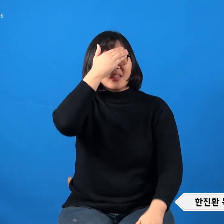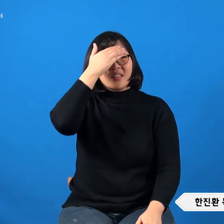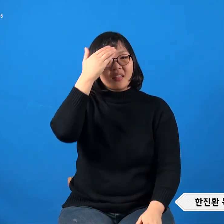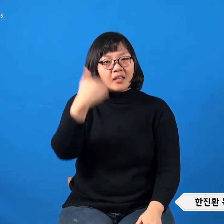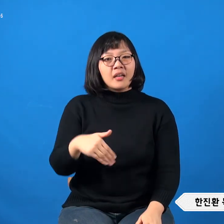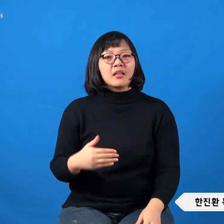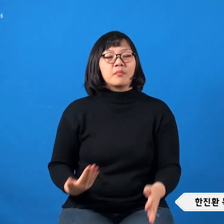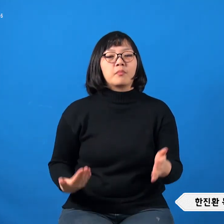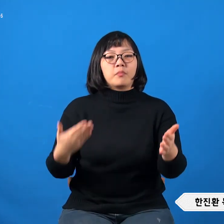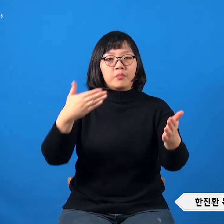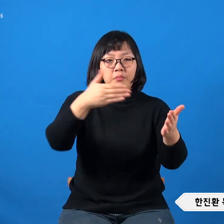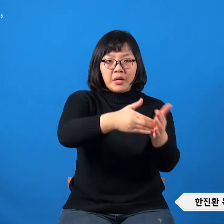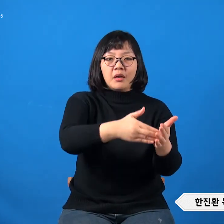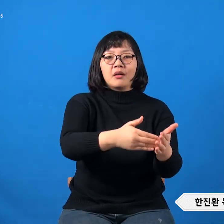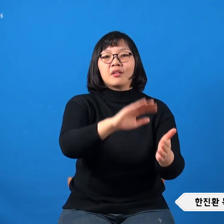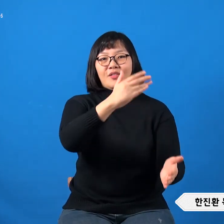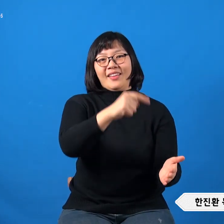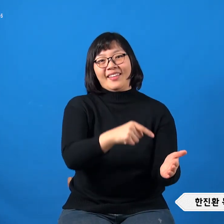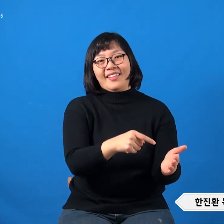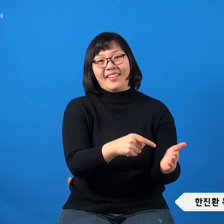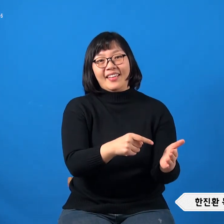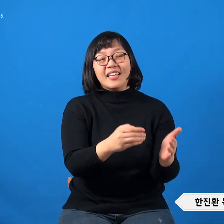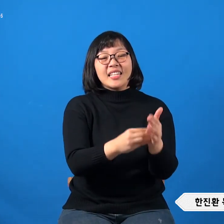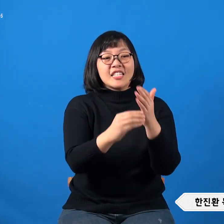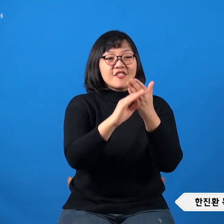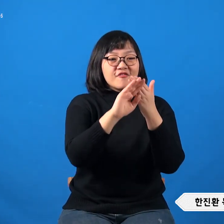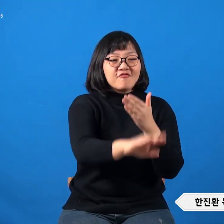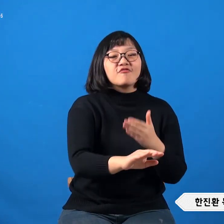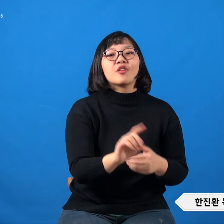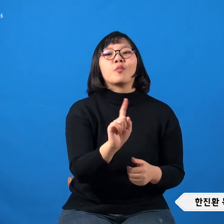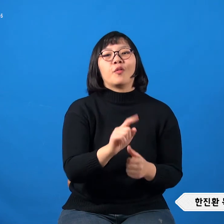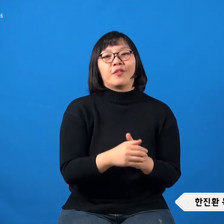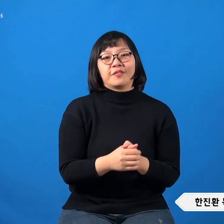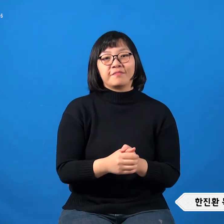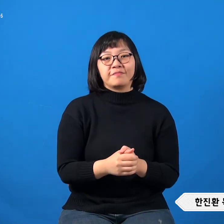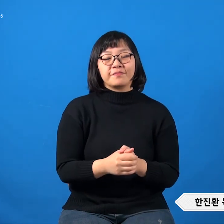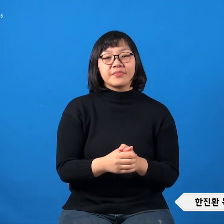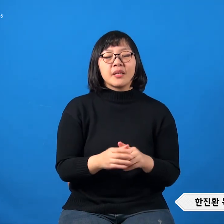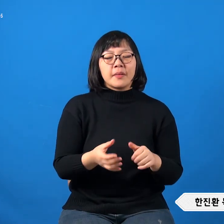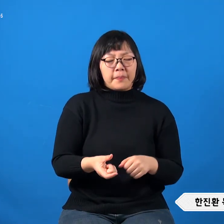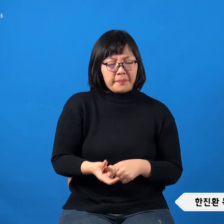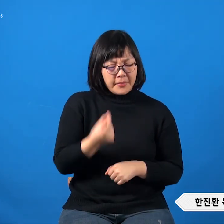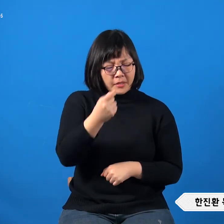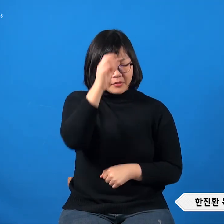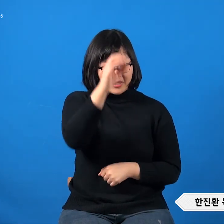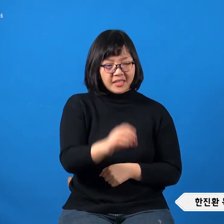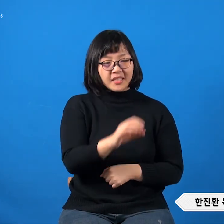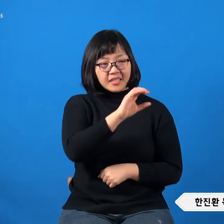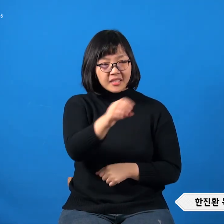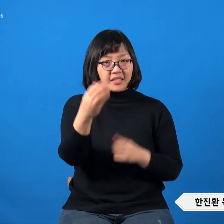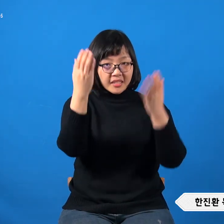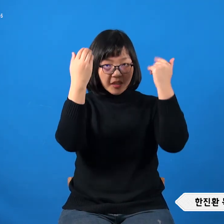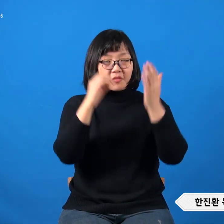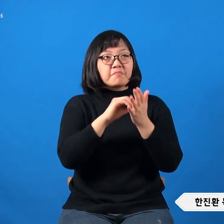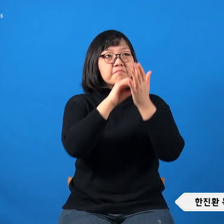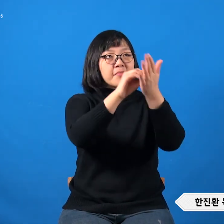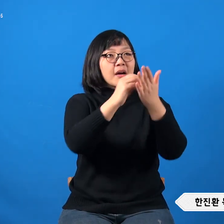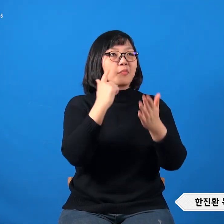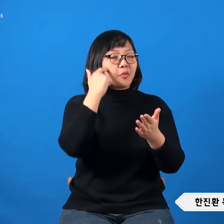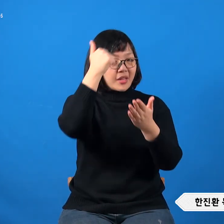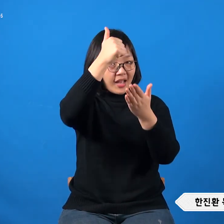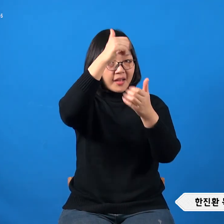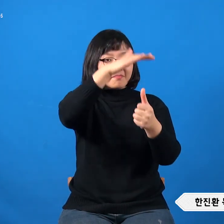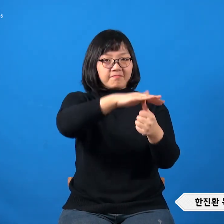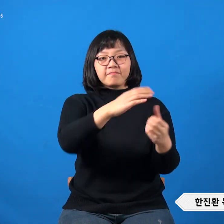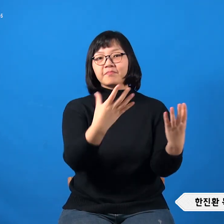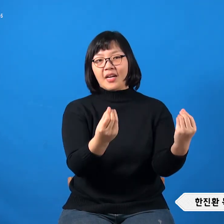구사일생으로 무사히 귀환을 하자 그는 그 길로 배에서 내려서 신학 공부를 하고 목사가 되어서 그래서